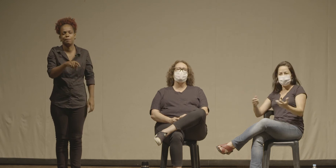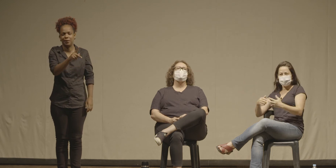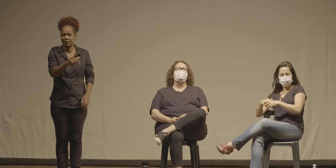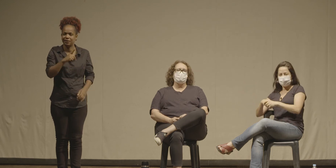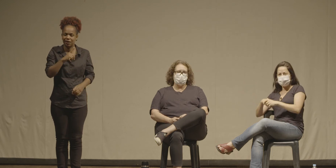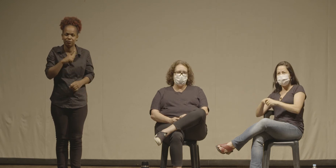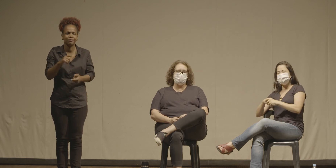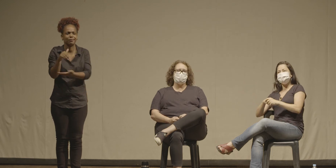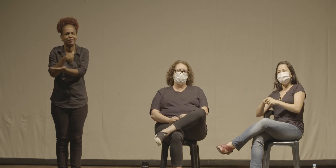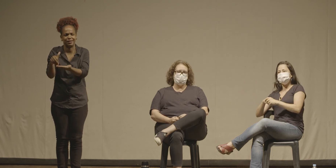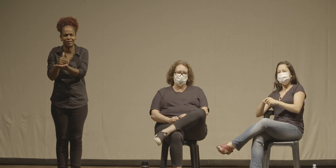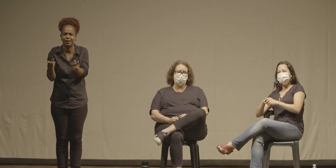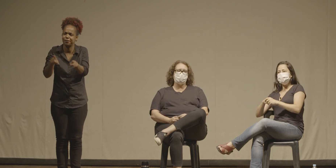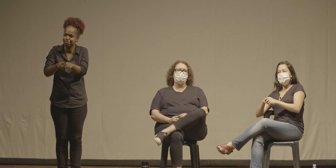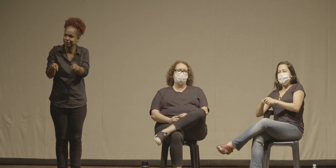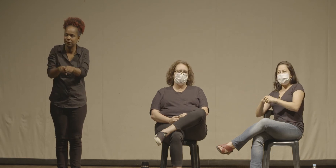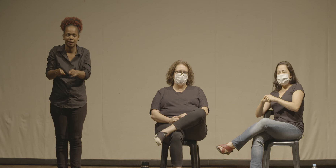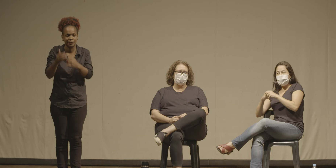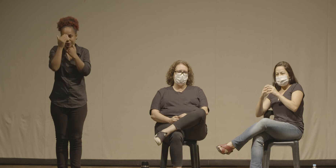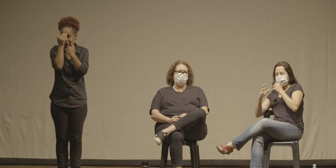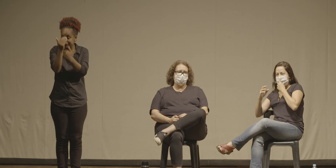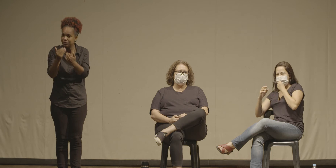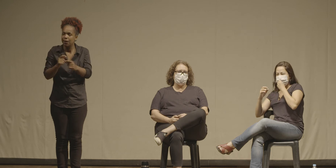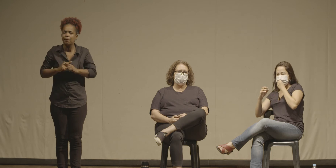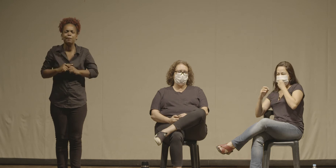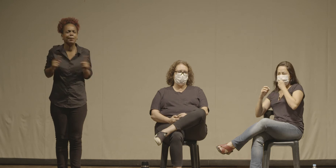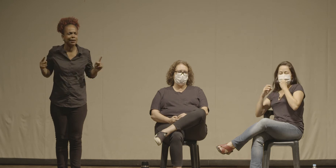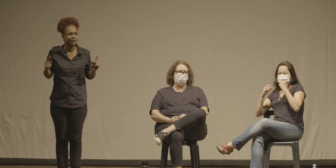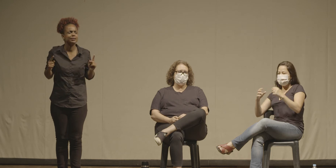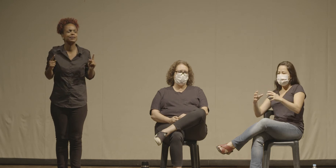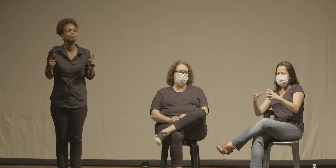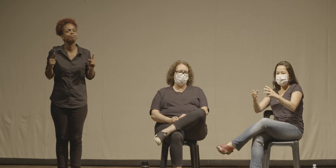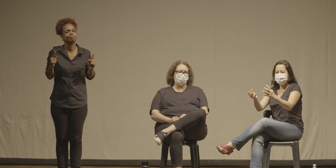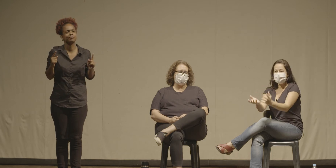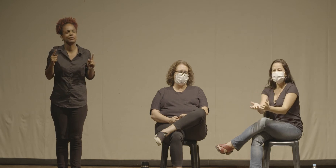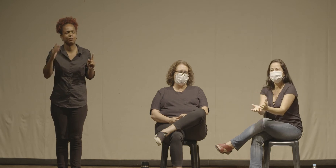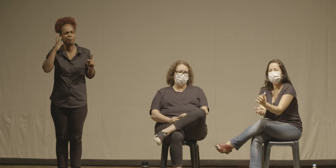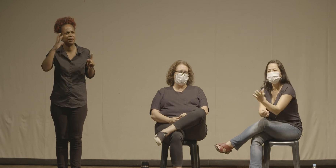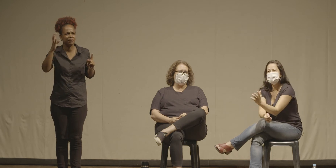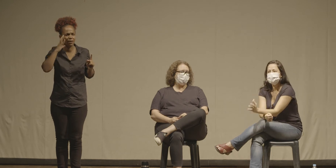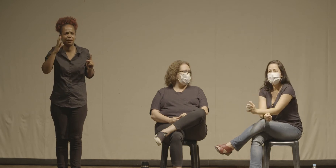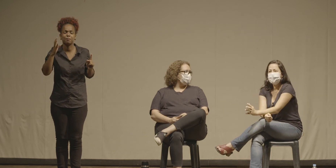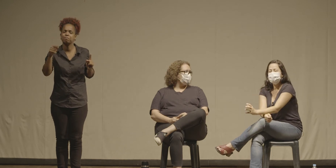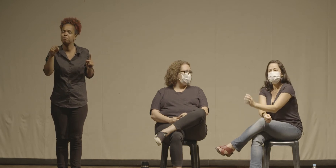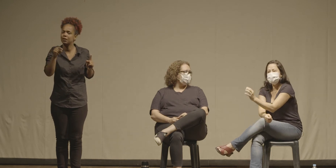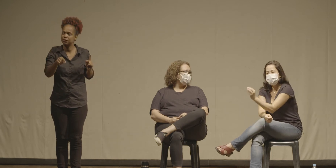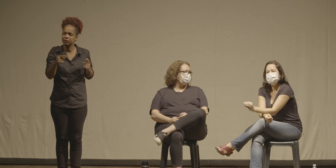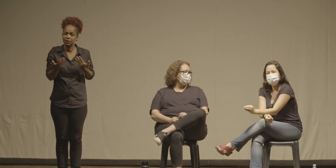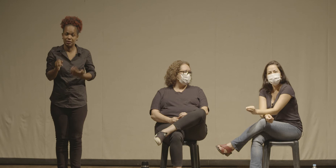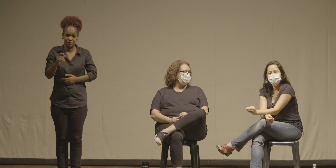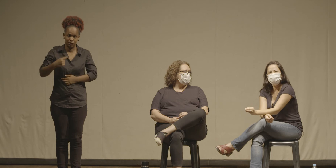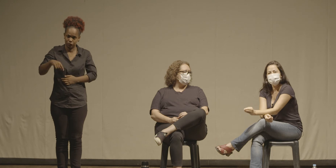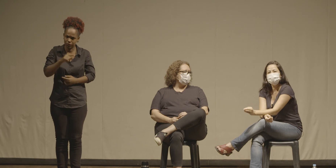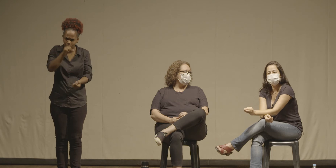a toda a secretaria. Mas é lembrar, e eu vou sempre pensar também dessa forma, assim, quando você